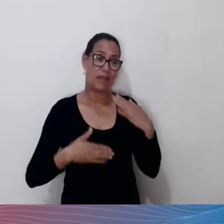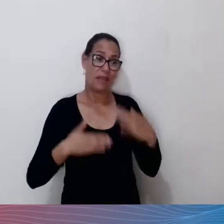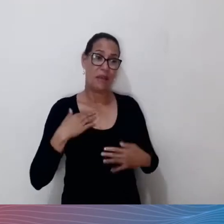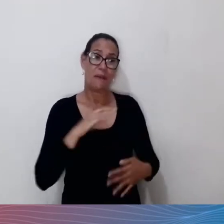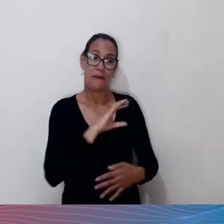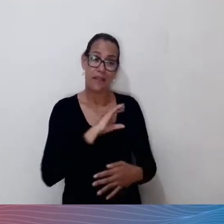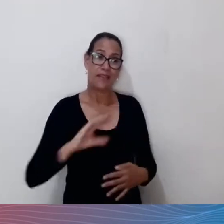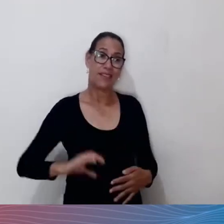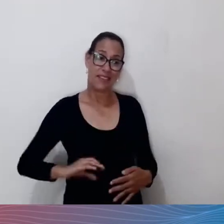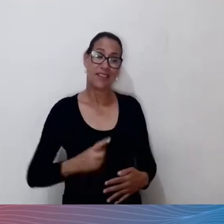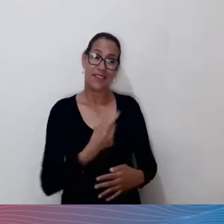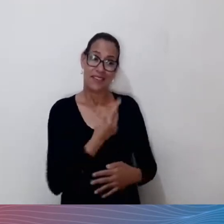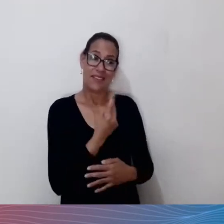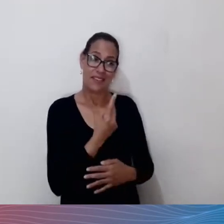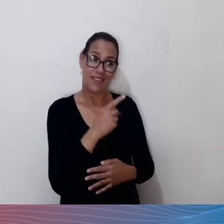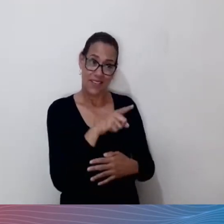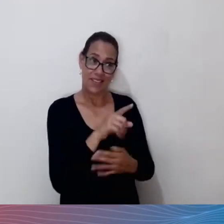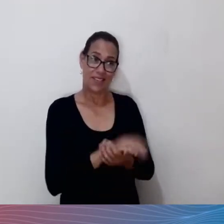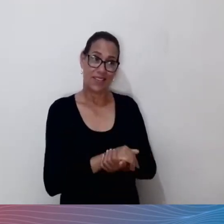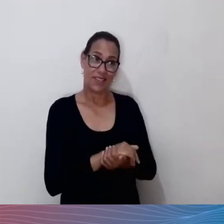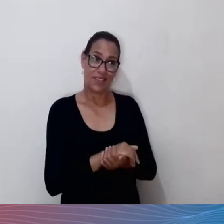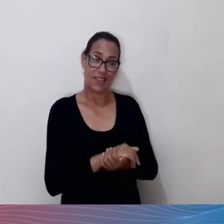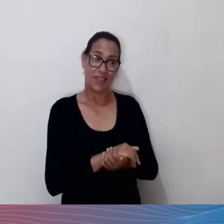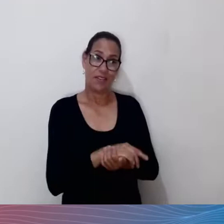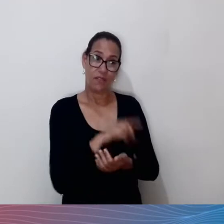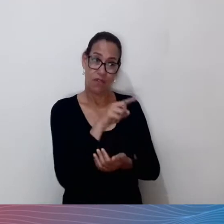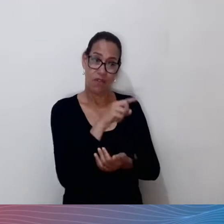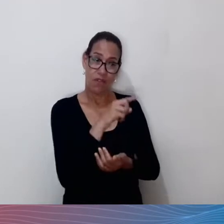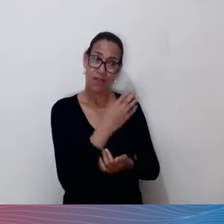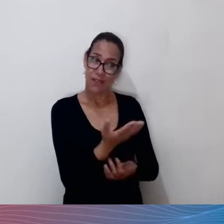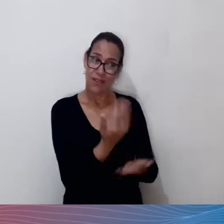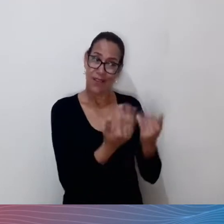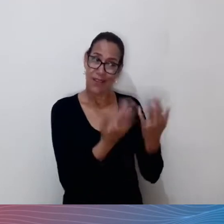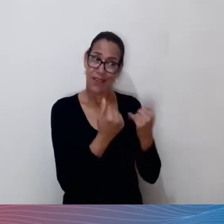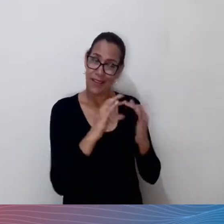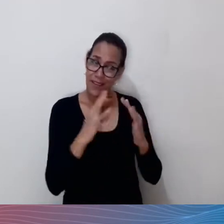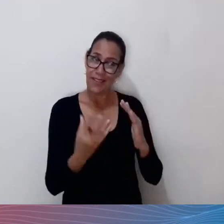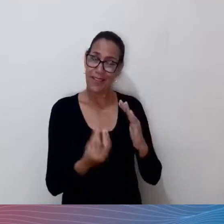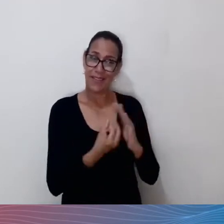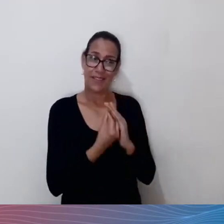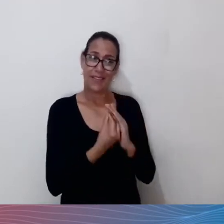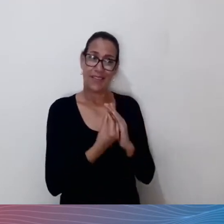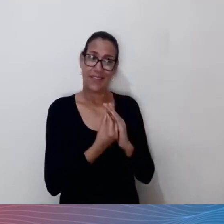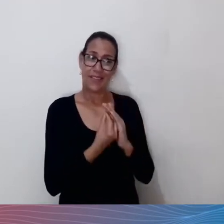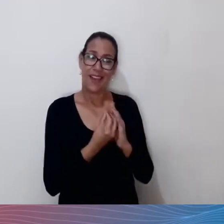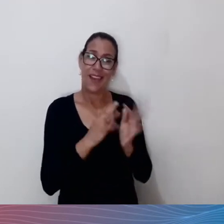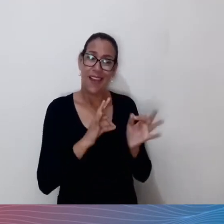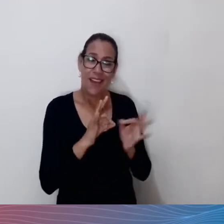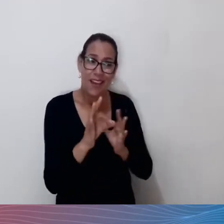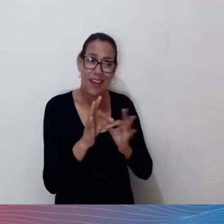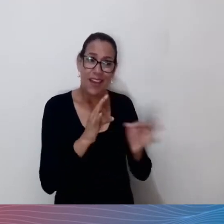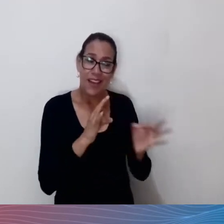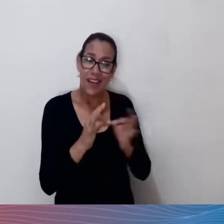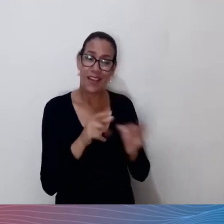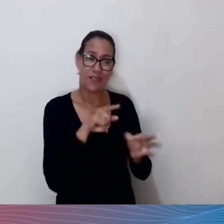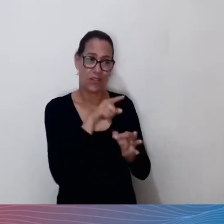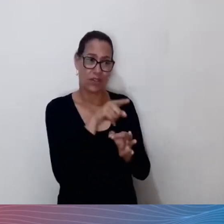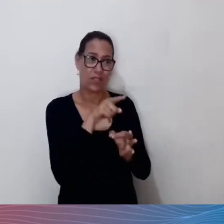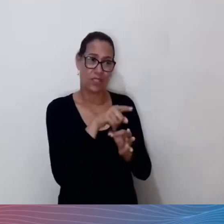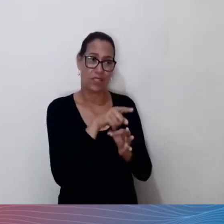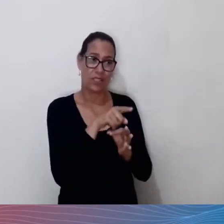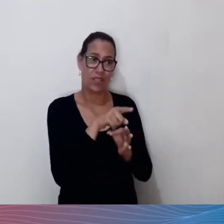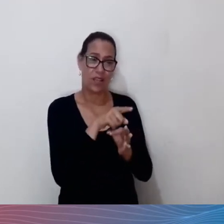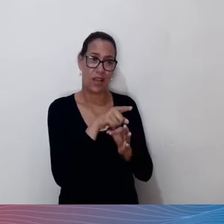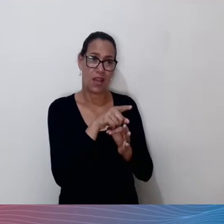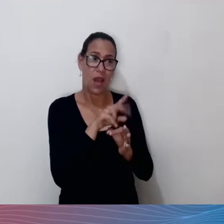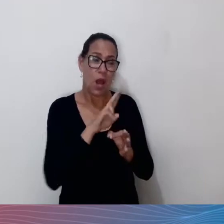Estamos trazendo você para viver a vida da igreja, para aperfeiçoar você, funcionar com os dons que o